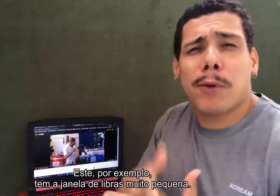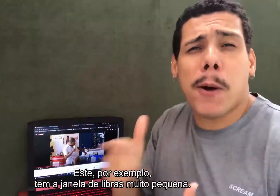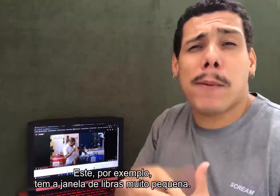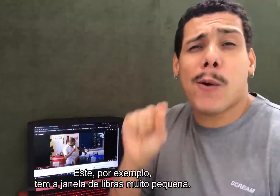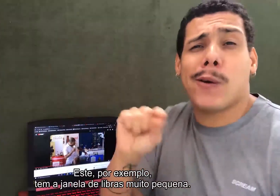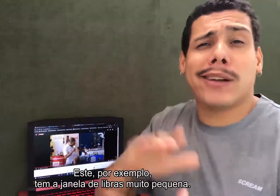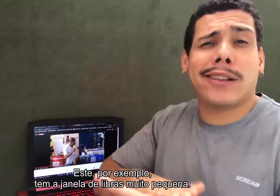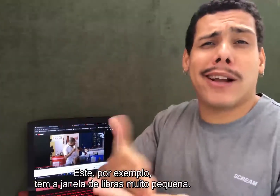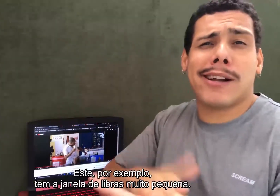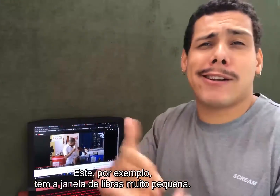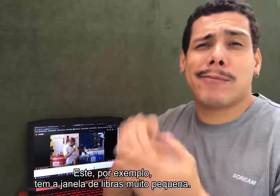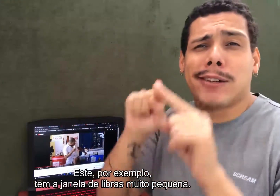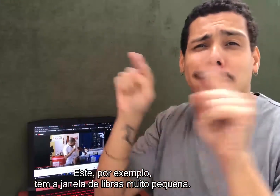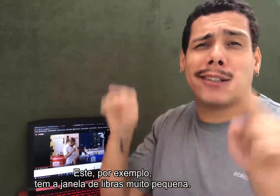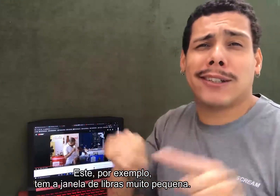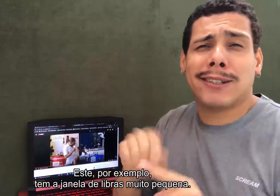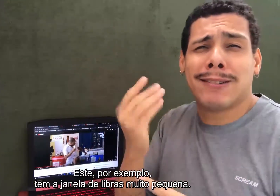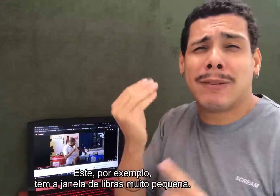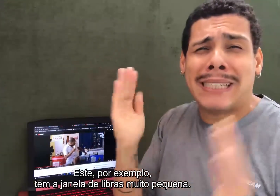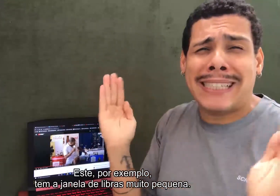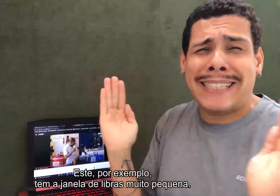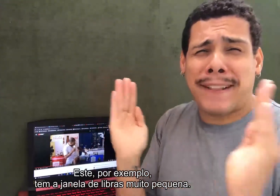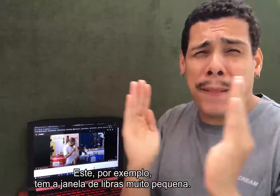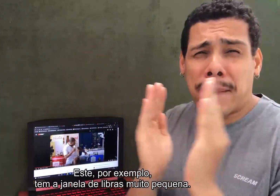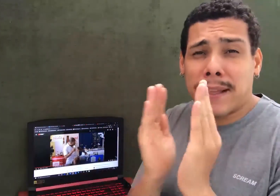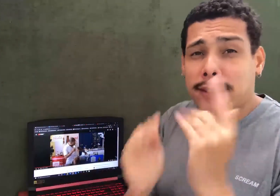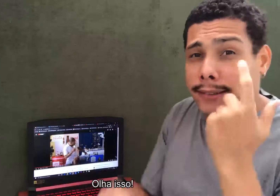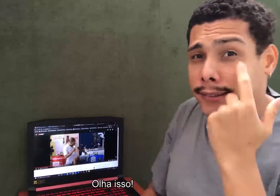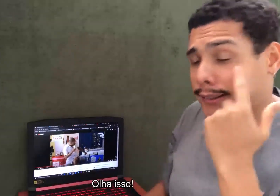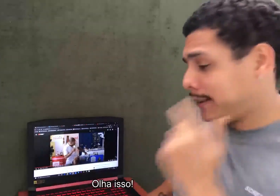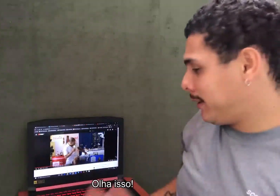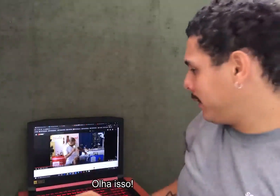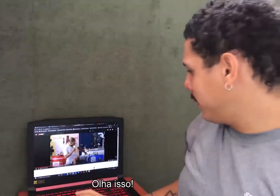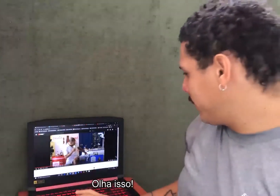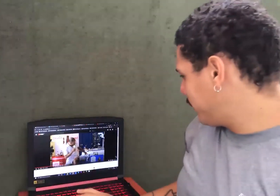tem a janela de libras muito pequena. Olha isso.